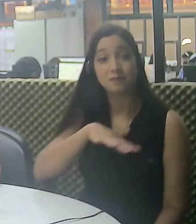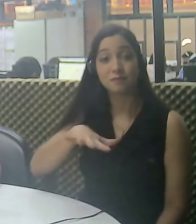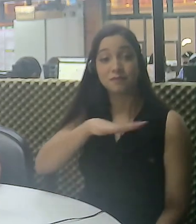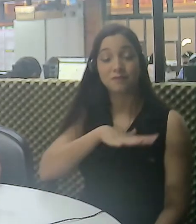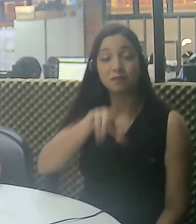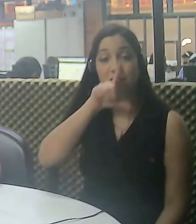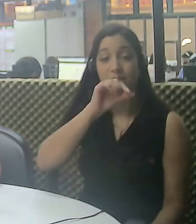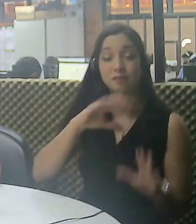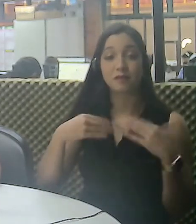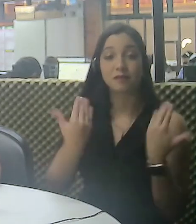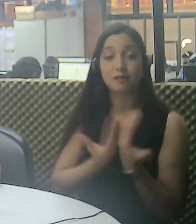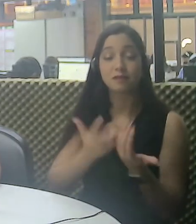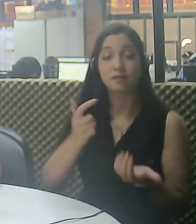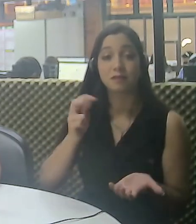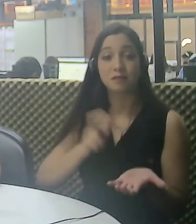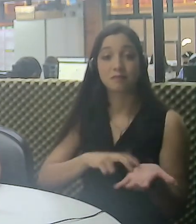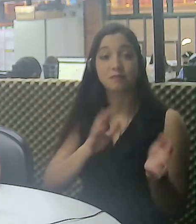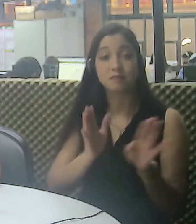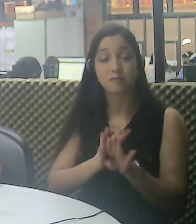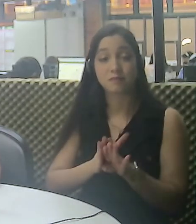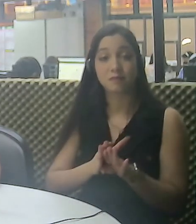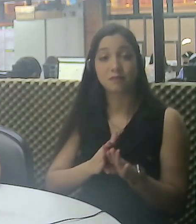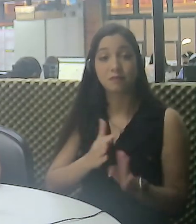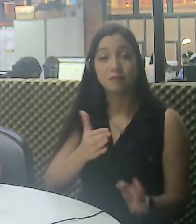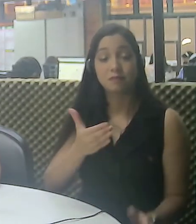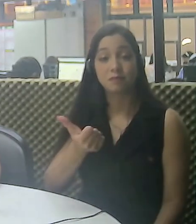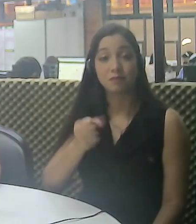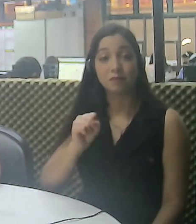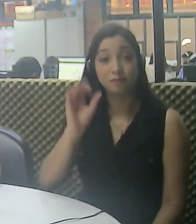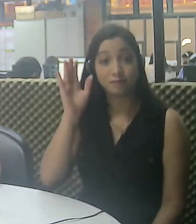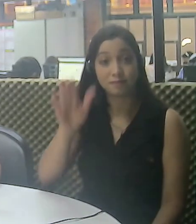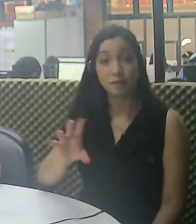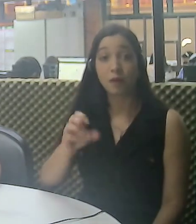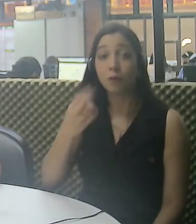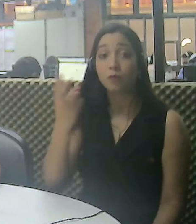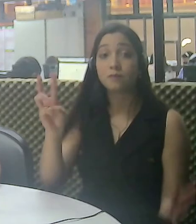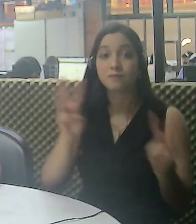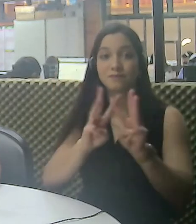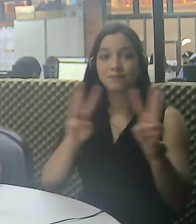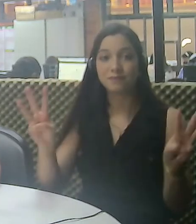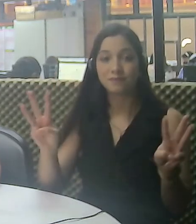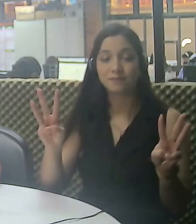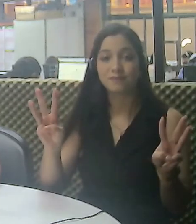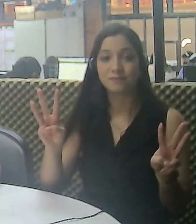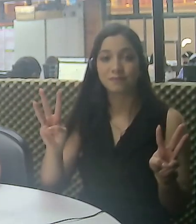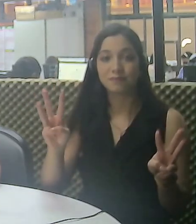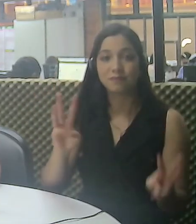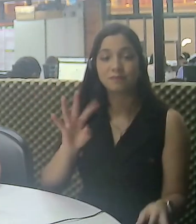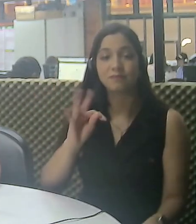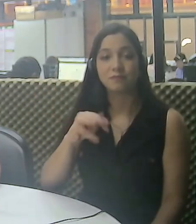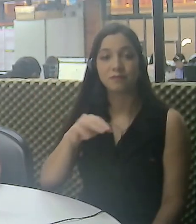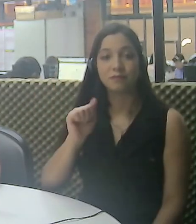do Sabiá, das 7 da manhã às 6 da tarde, ou pelo site